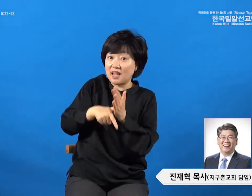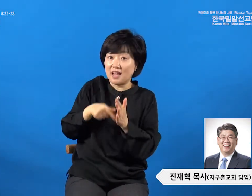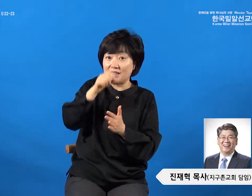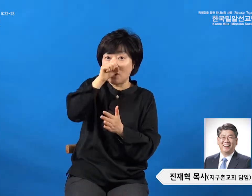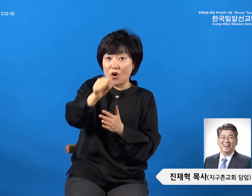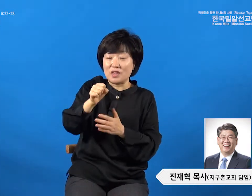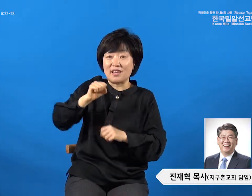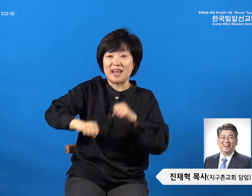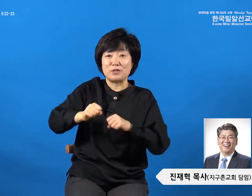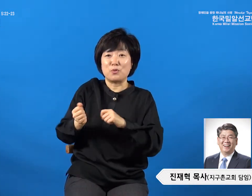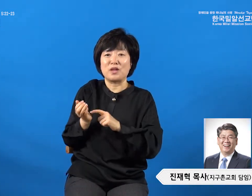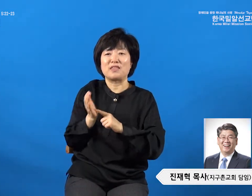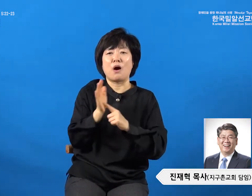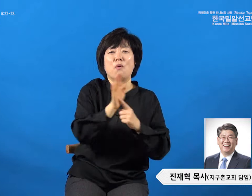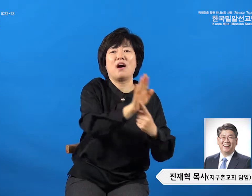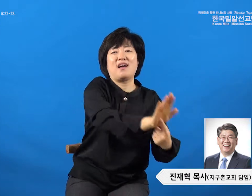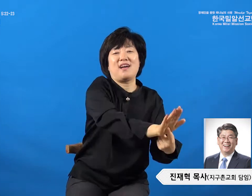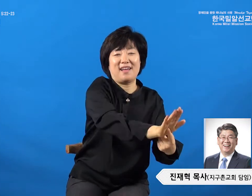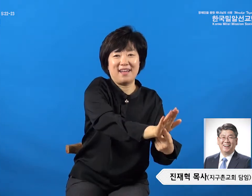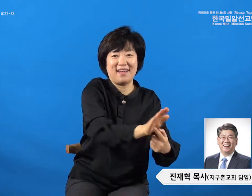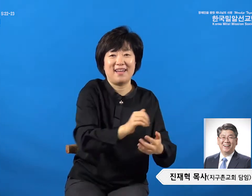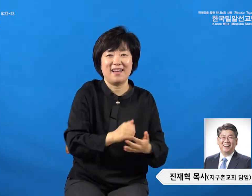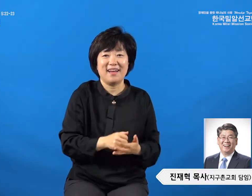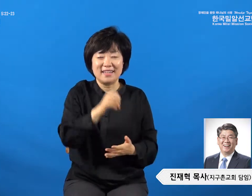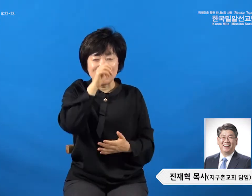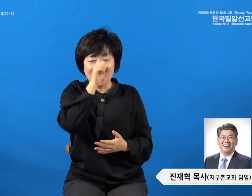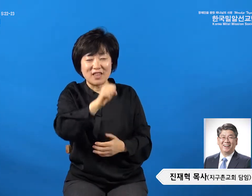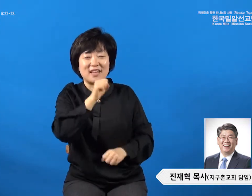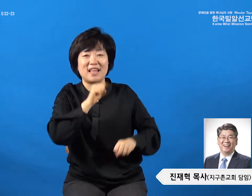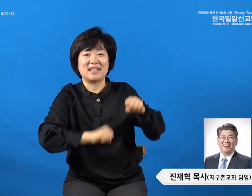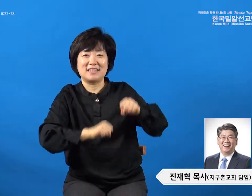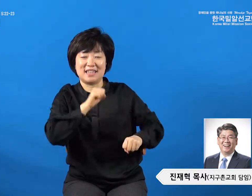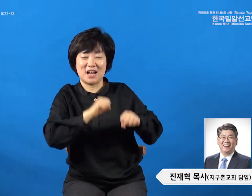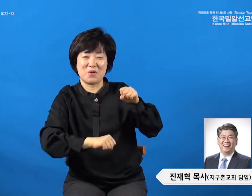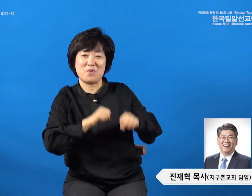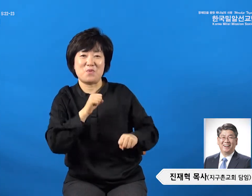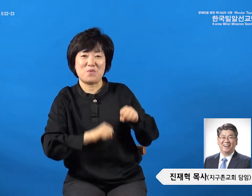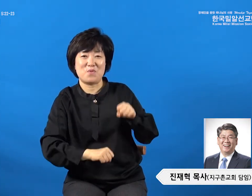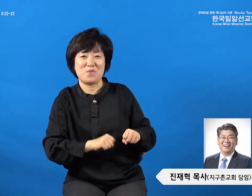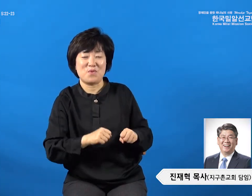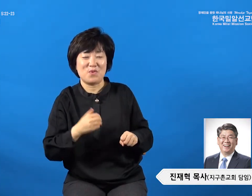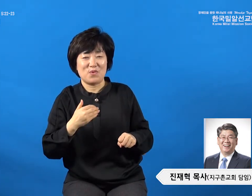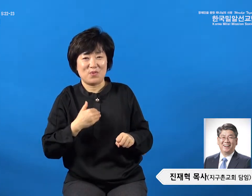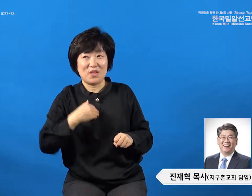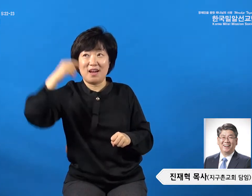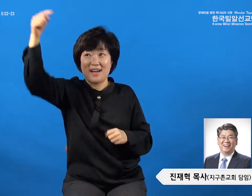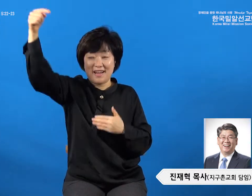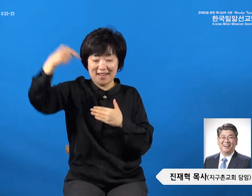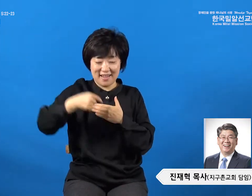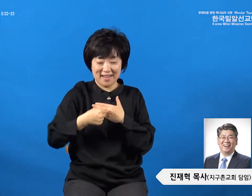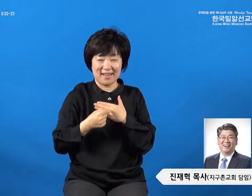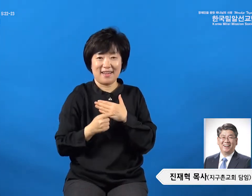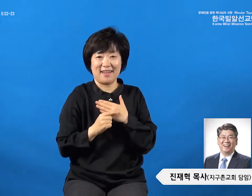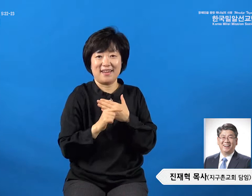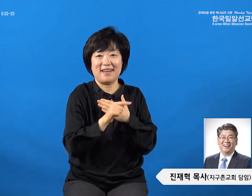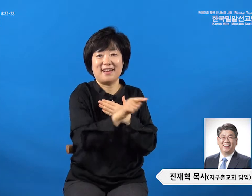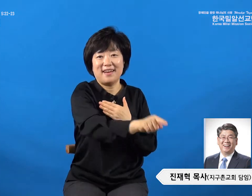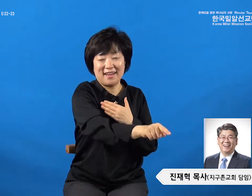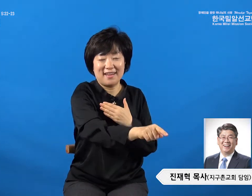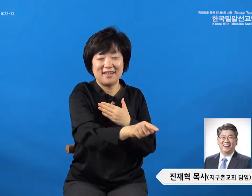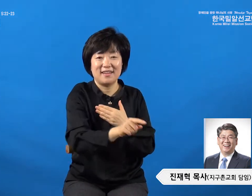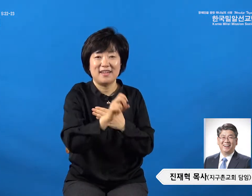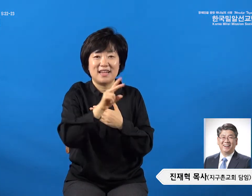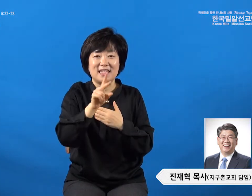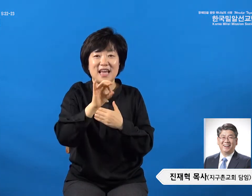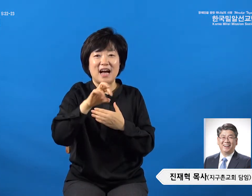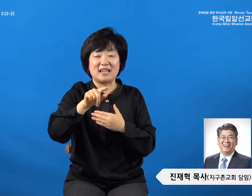하나님의 선하심이 우리 삶 가운데 선한 행실로 나타나는 것, 바로 이